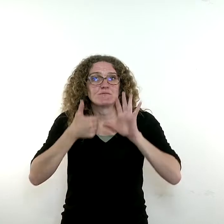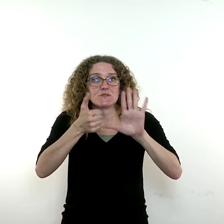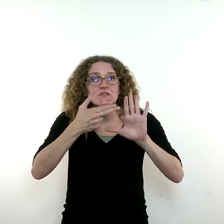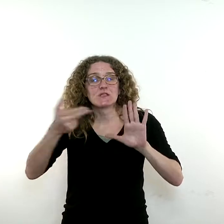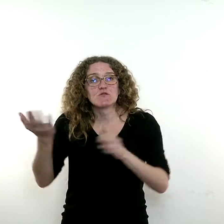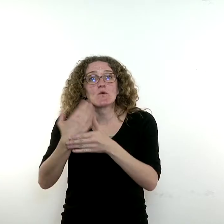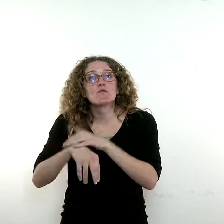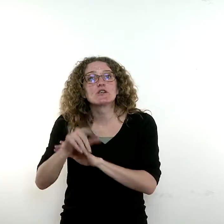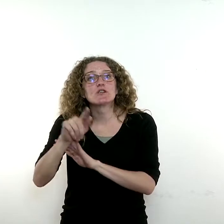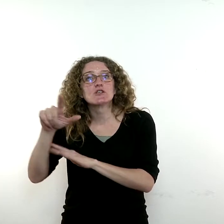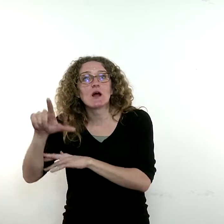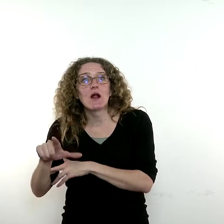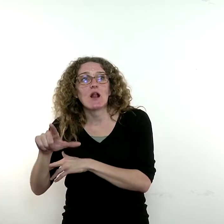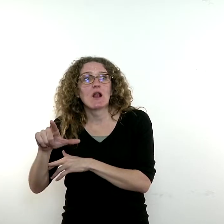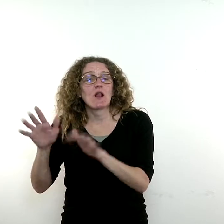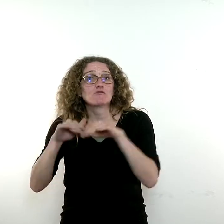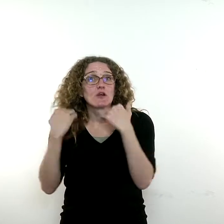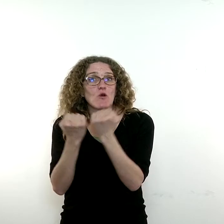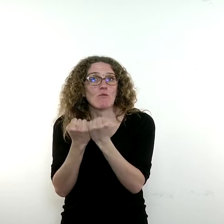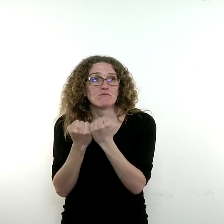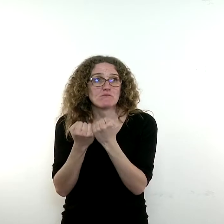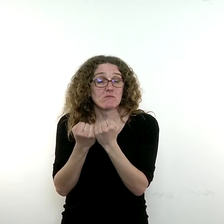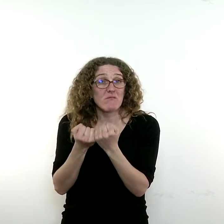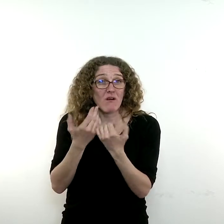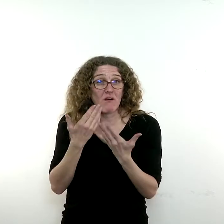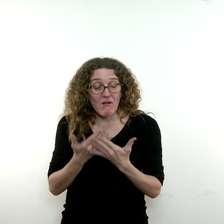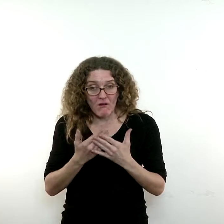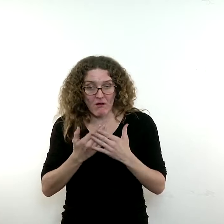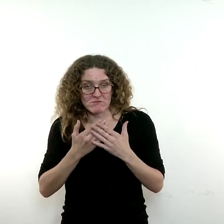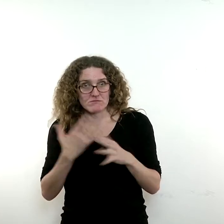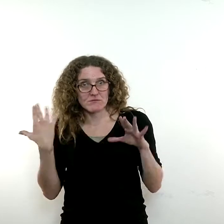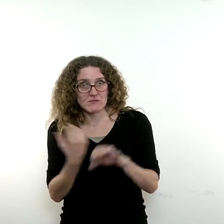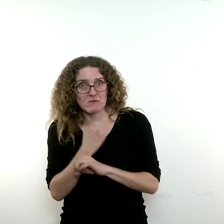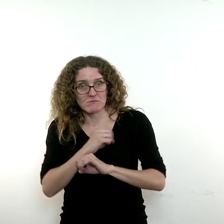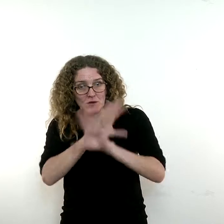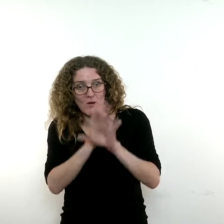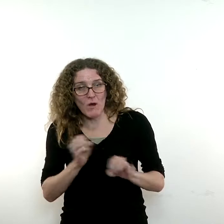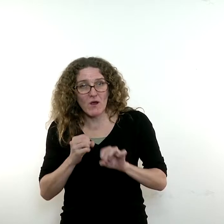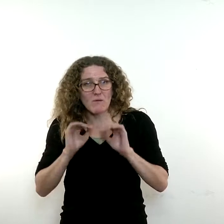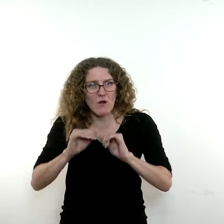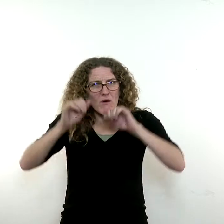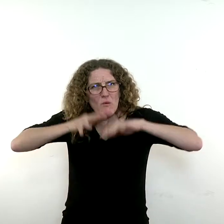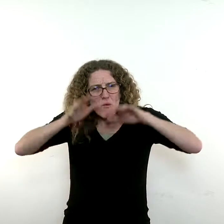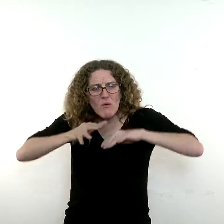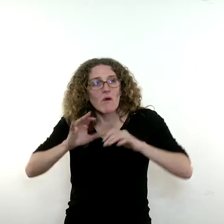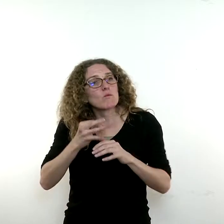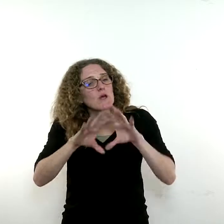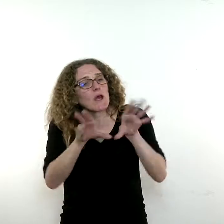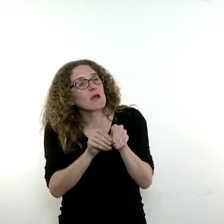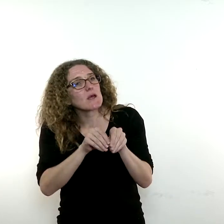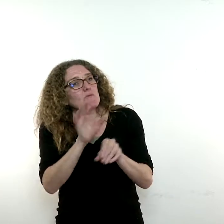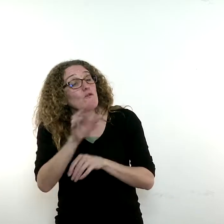Stadium d'une manière brillante, sous la pluie, sous le froid. L'équipe de France féminine. Féminine, bien que je